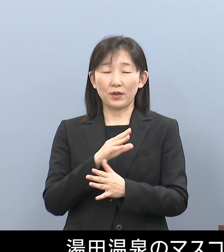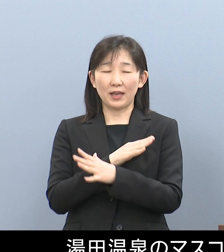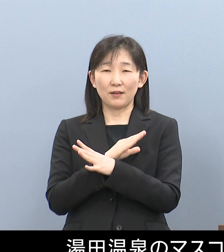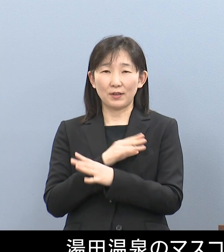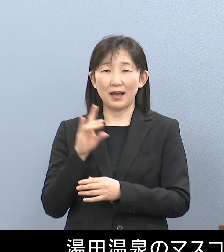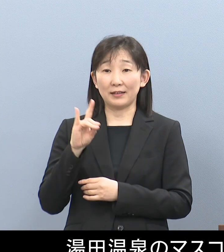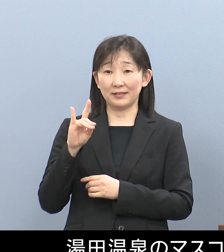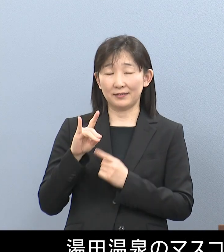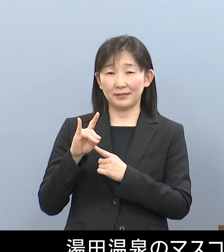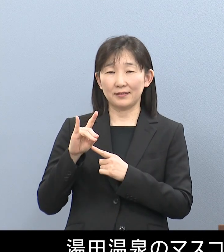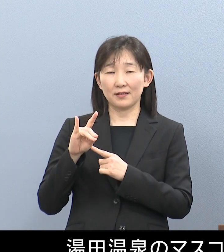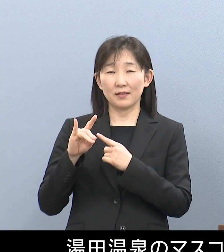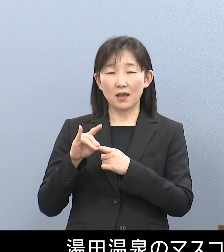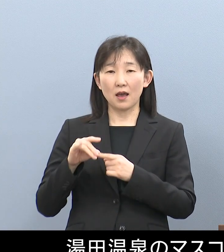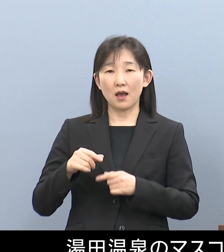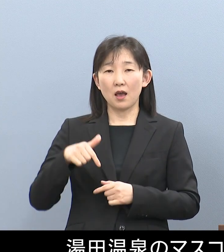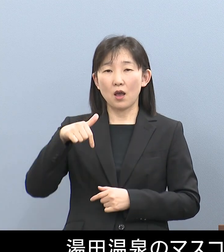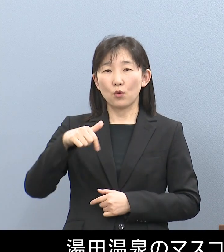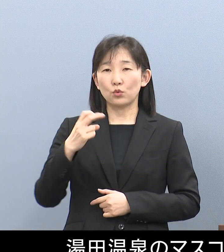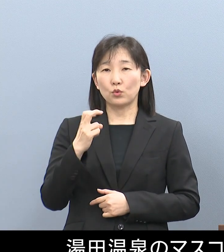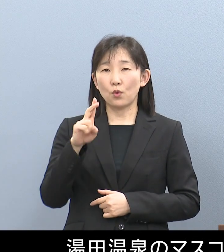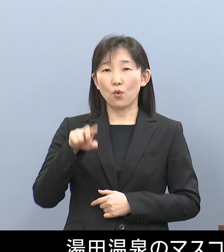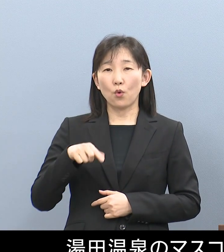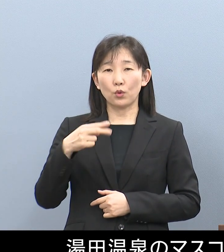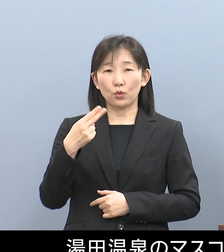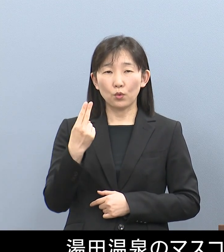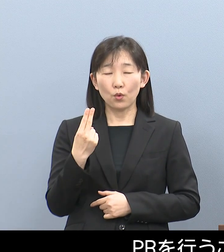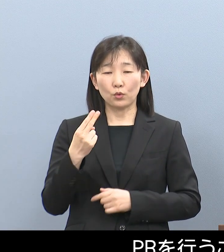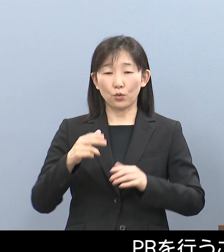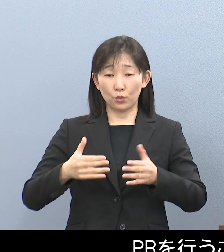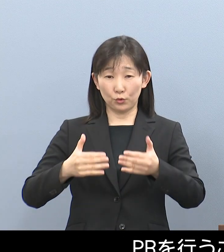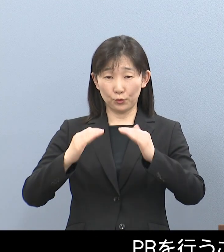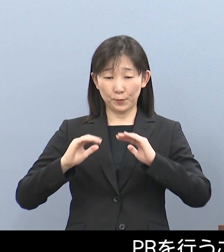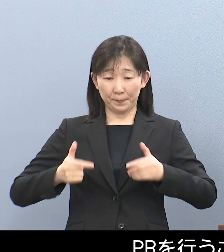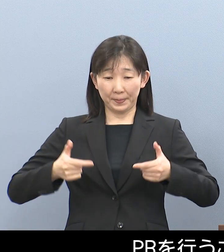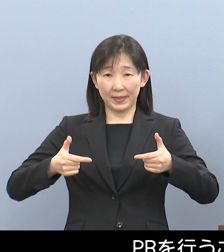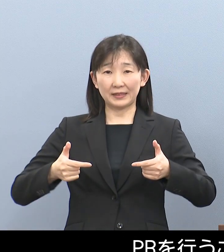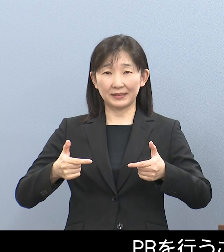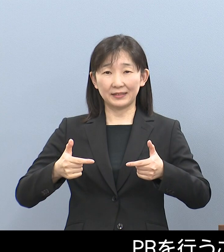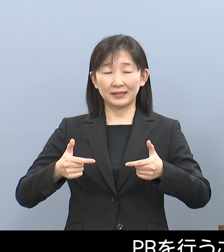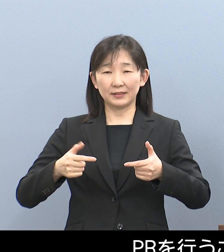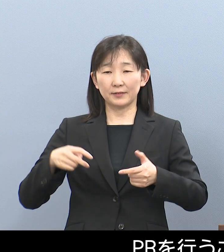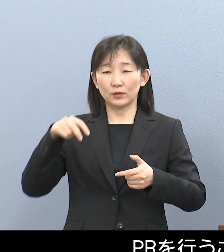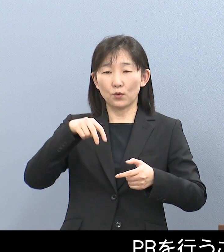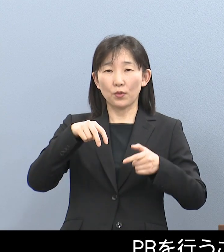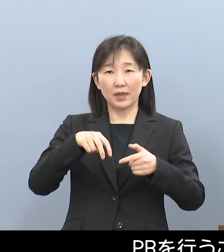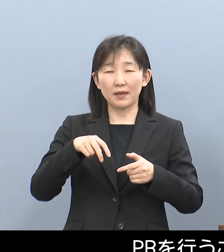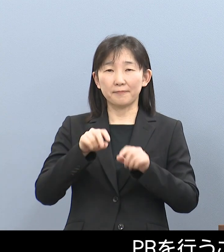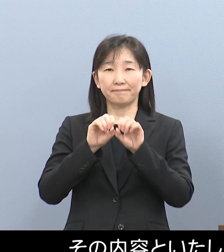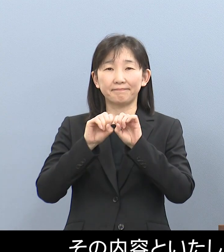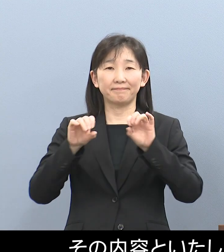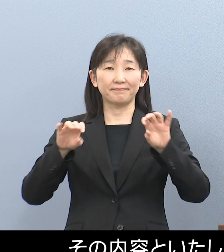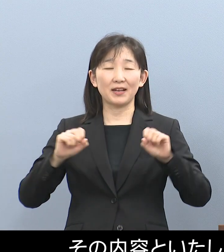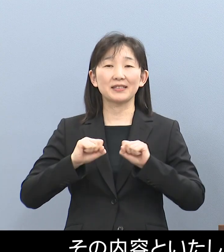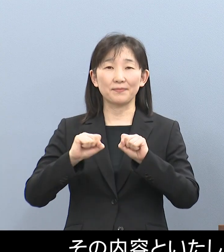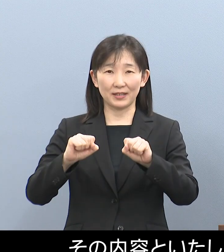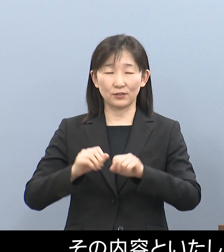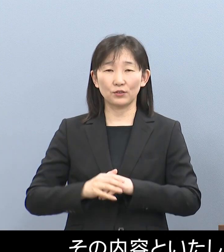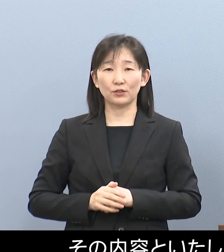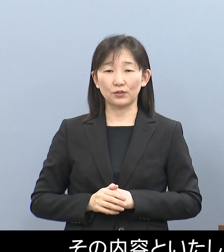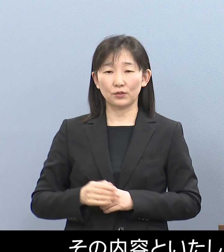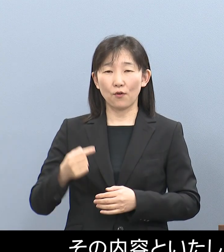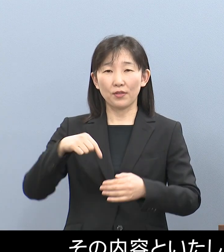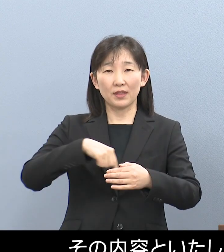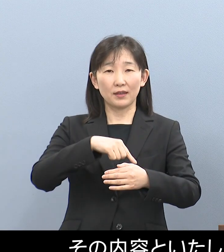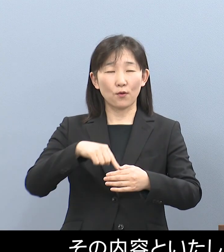したフロートという山車に乗車して PR を行うことといたしております。その内容